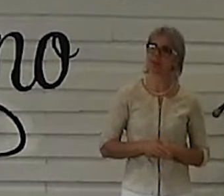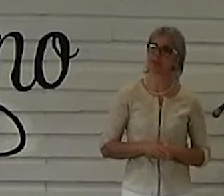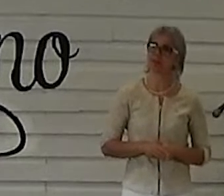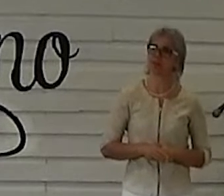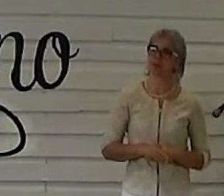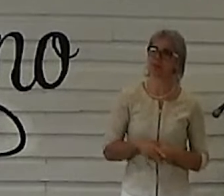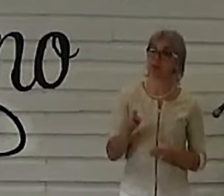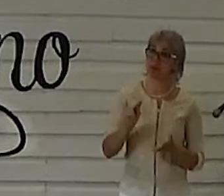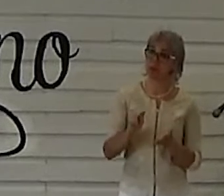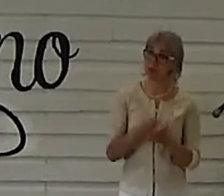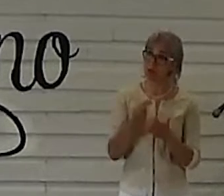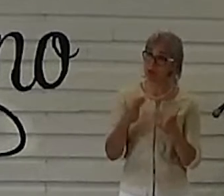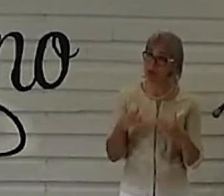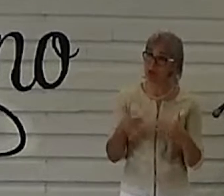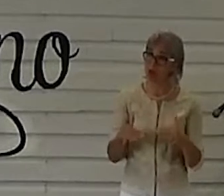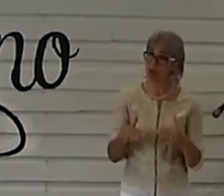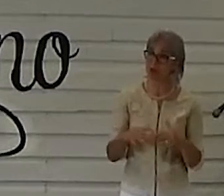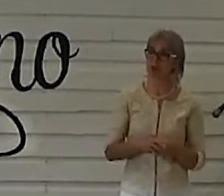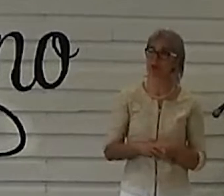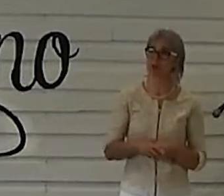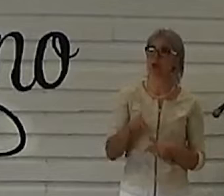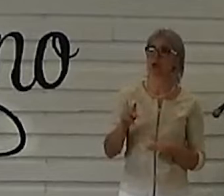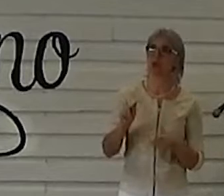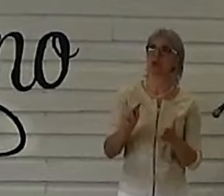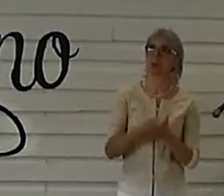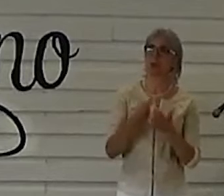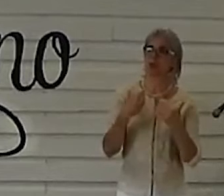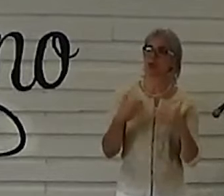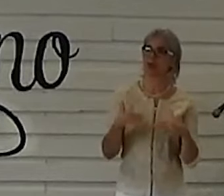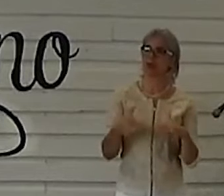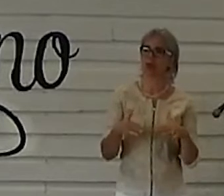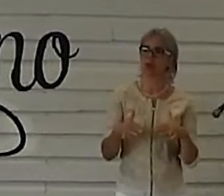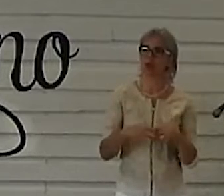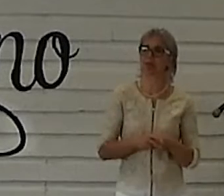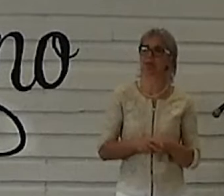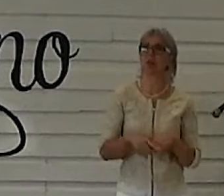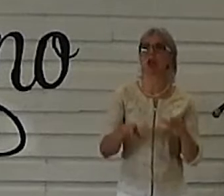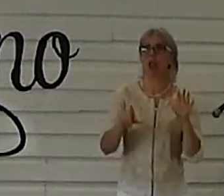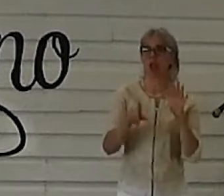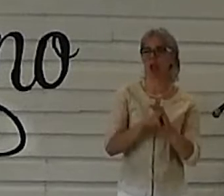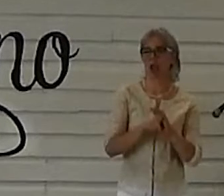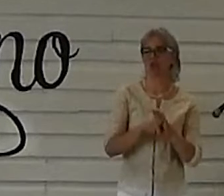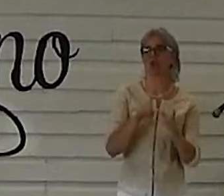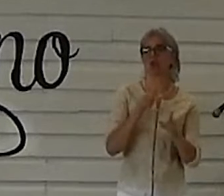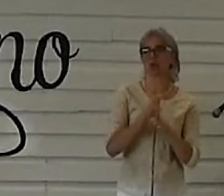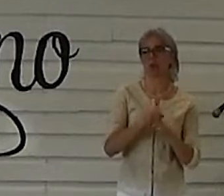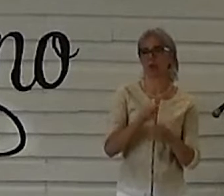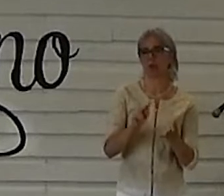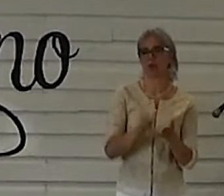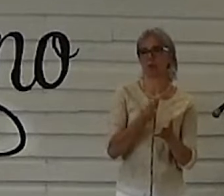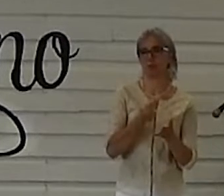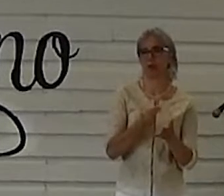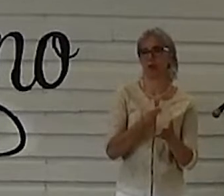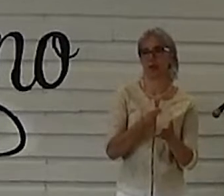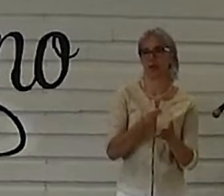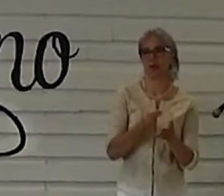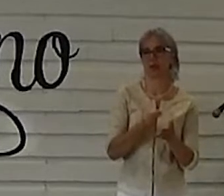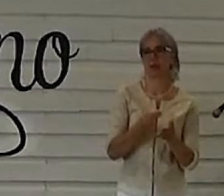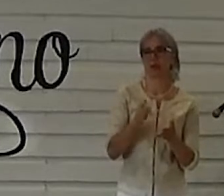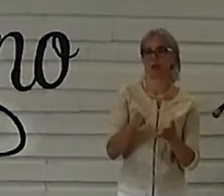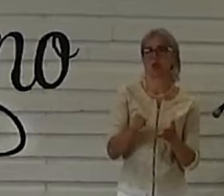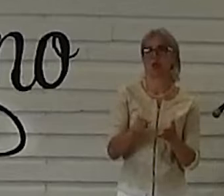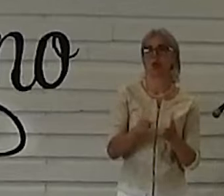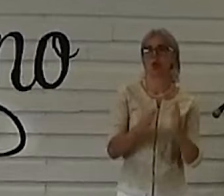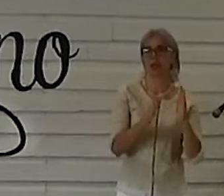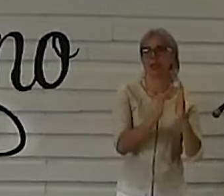Tu hai firmato anche un documento, un foglio, perché per leggere dobbiamo avere di essere membro di Chiesa